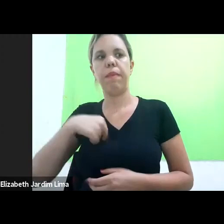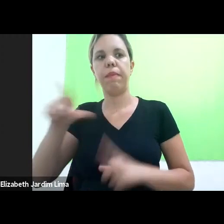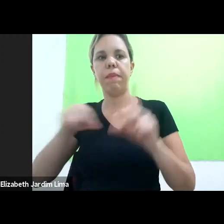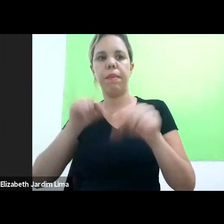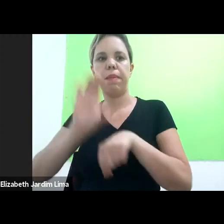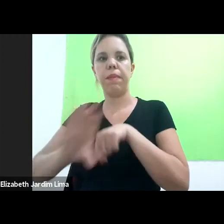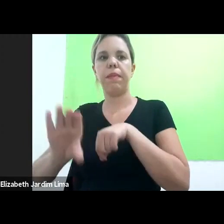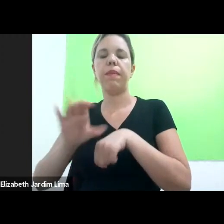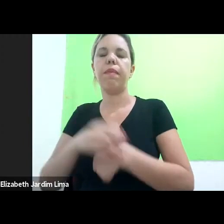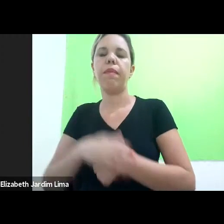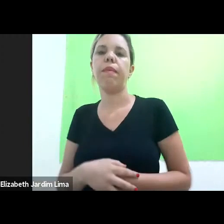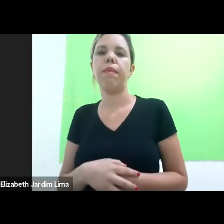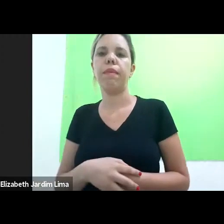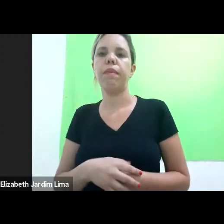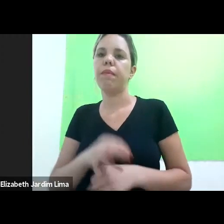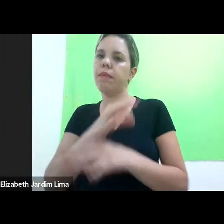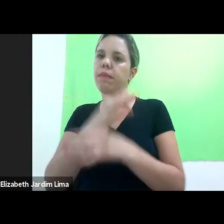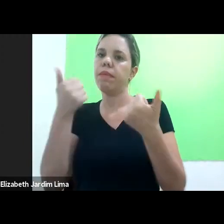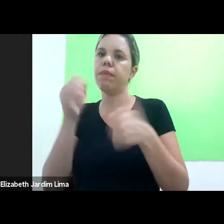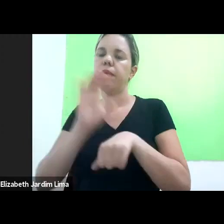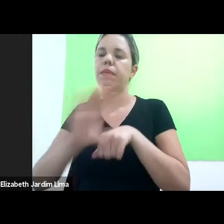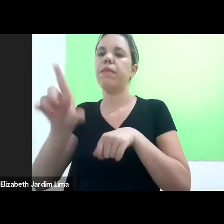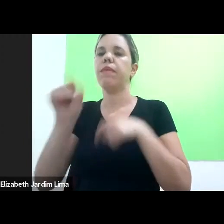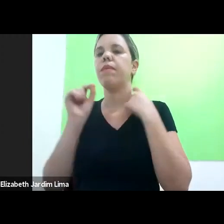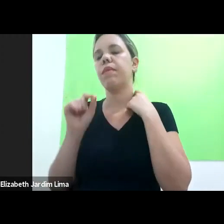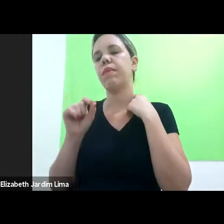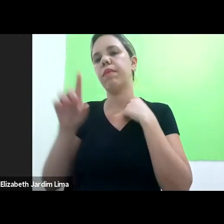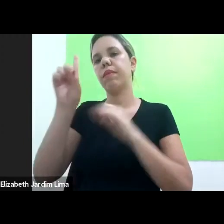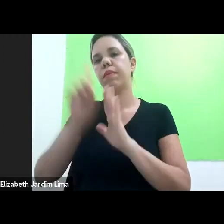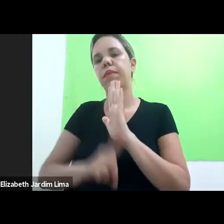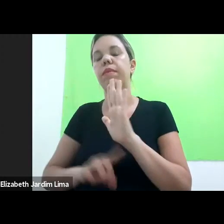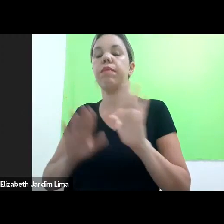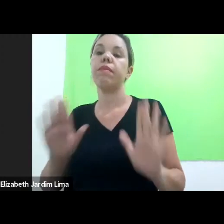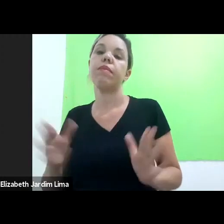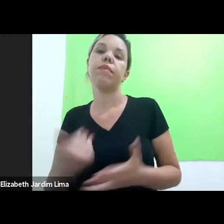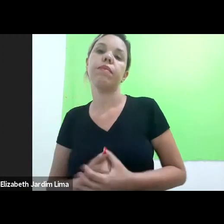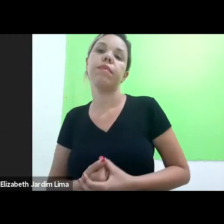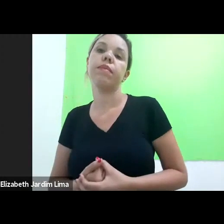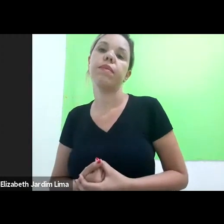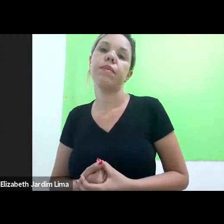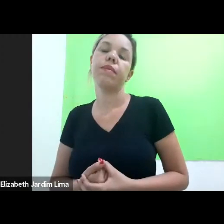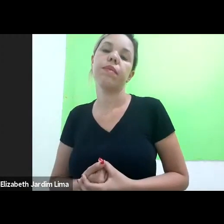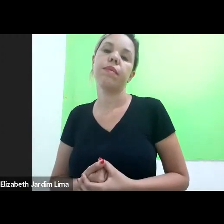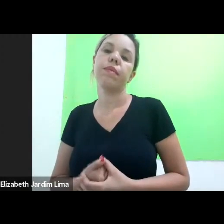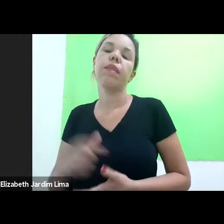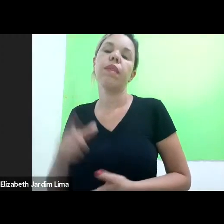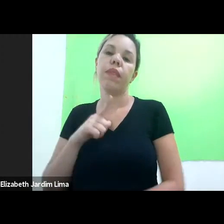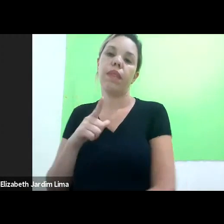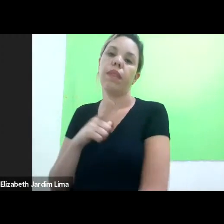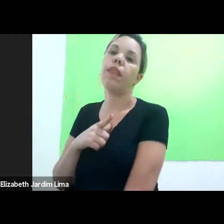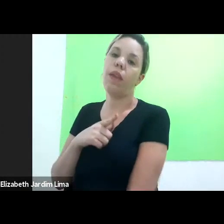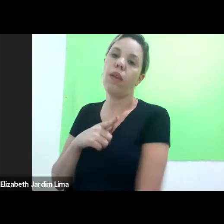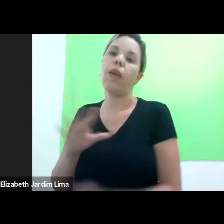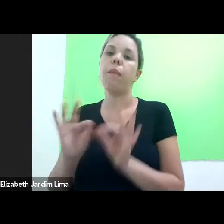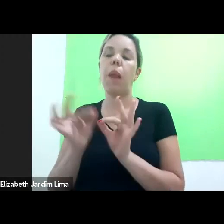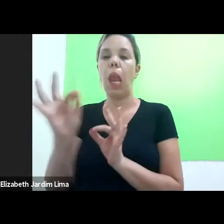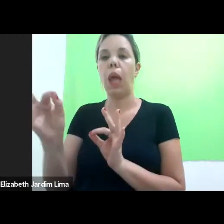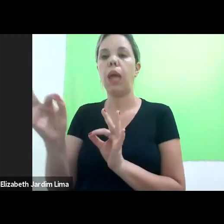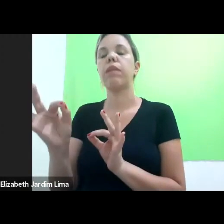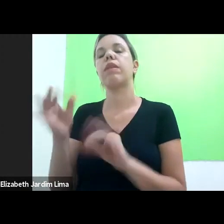curso. Beleza, escolhi o curso de Direito, mas existe um longo caminho, né, até